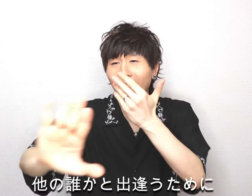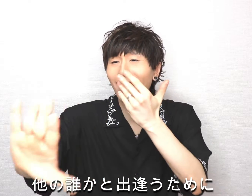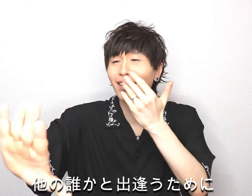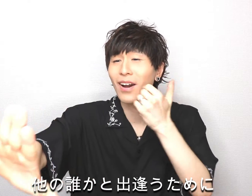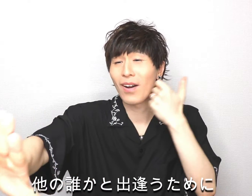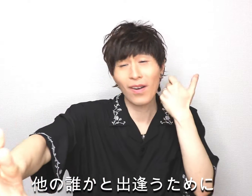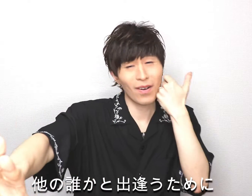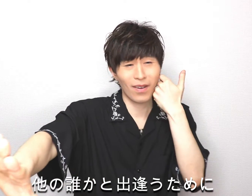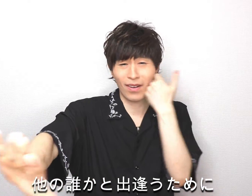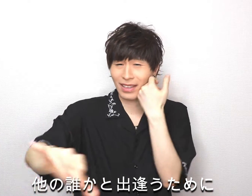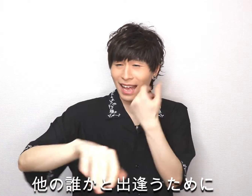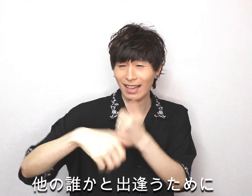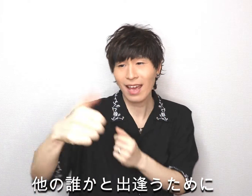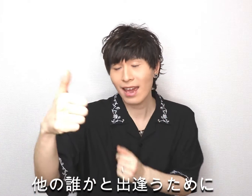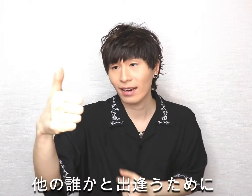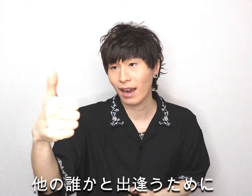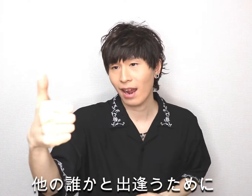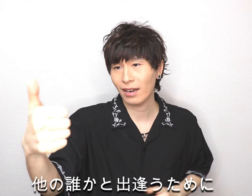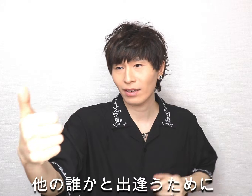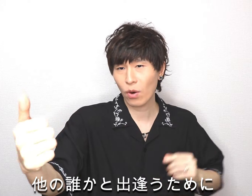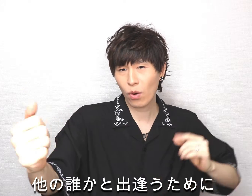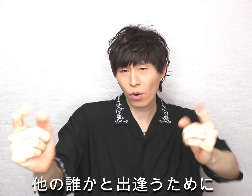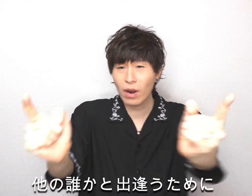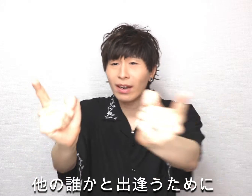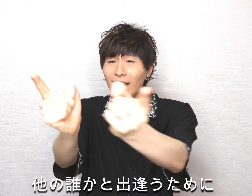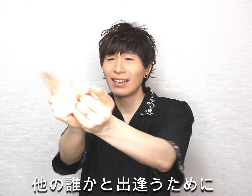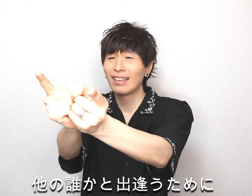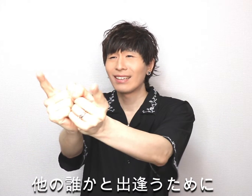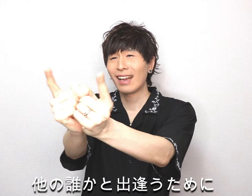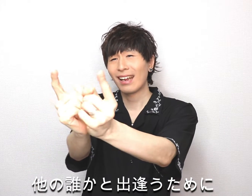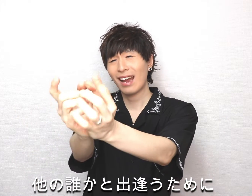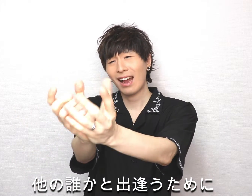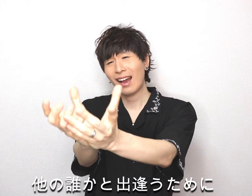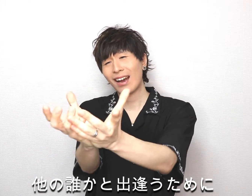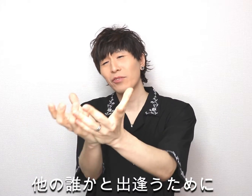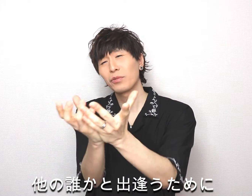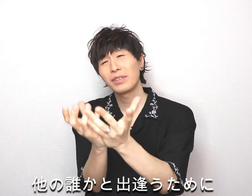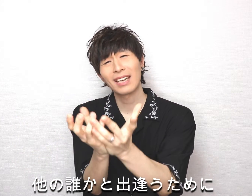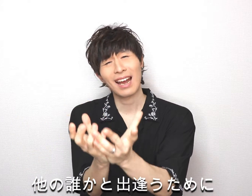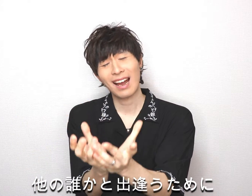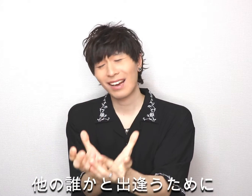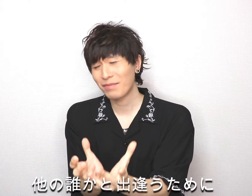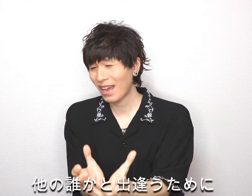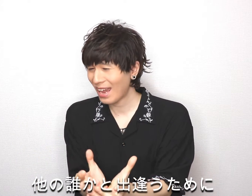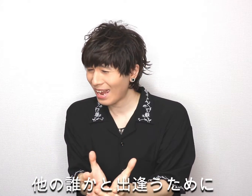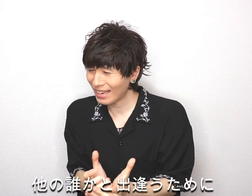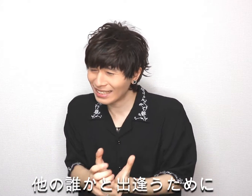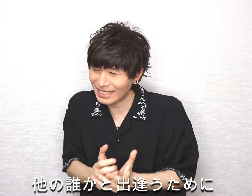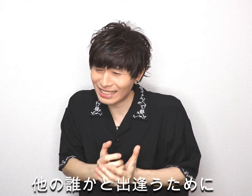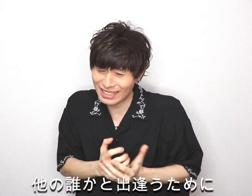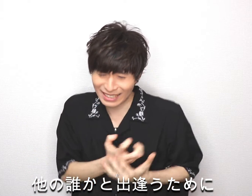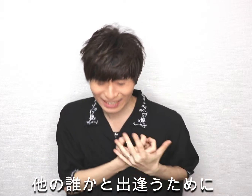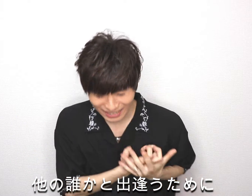他の誰かと出会うために、